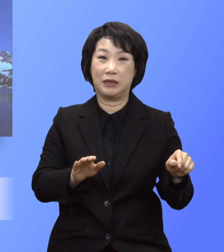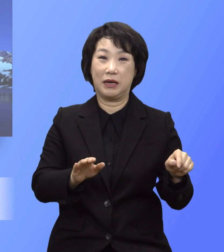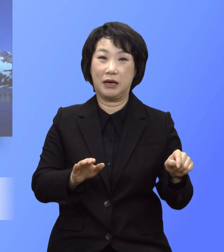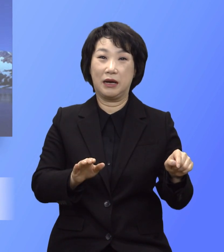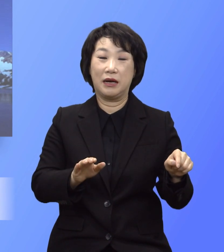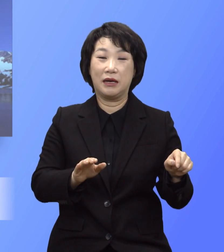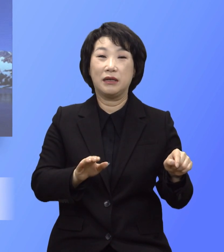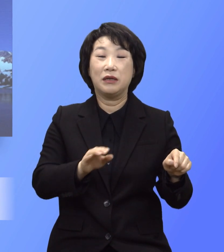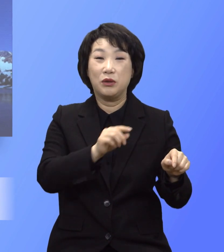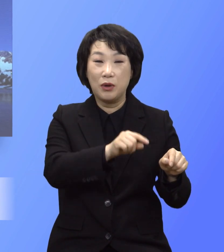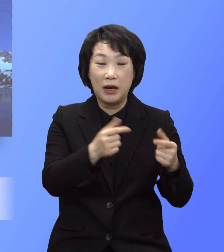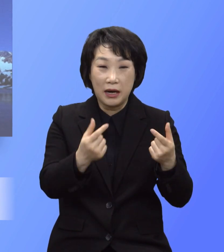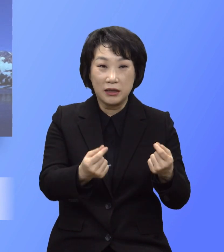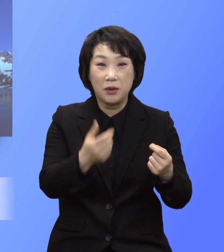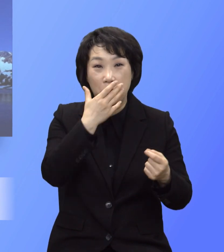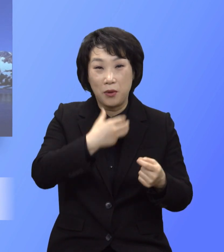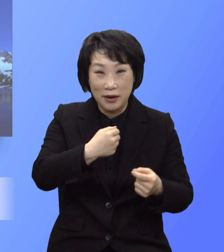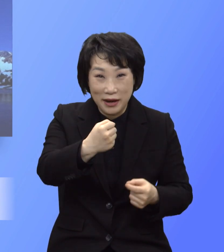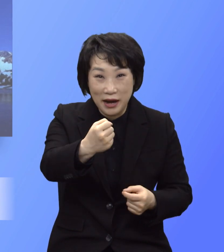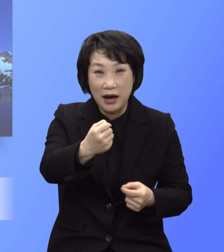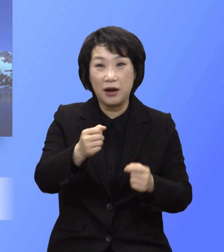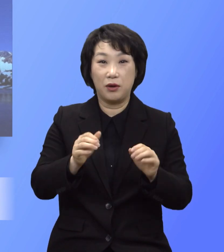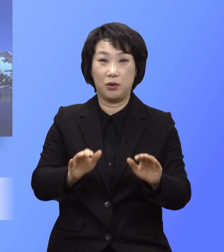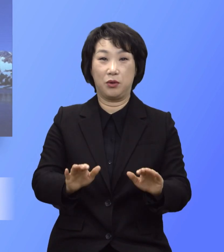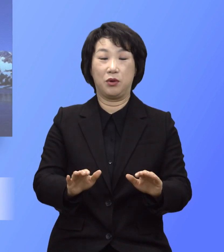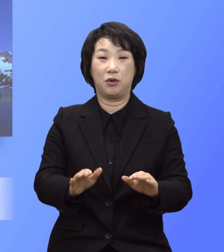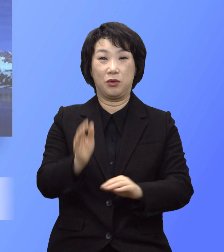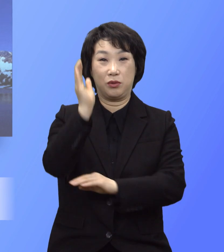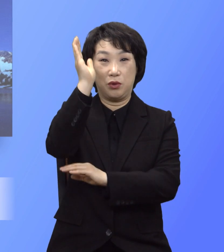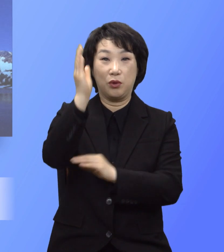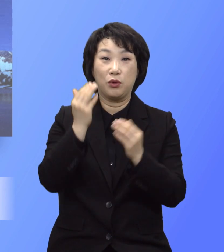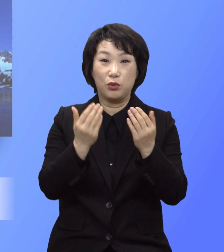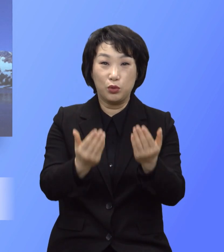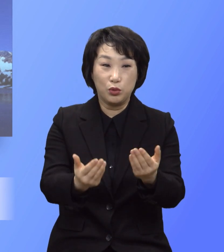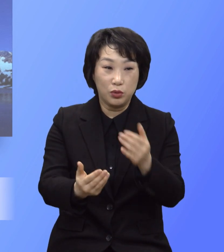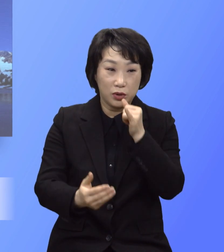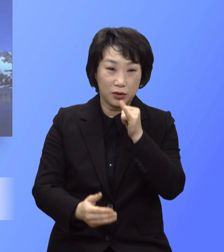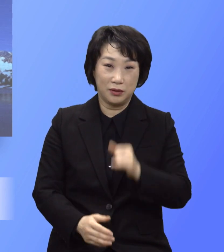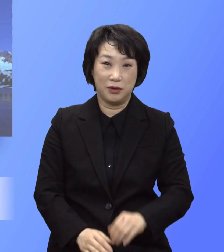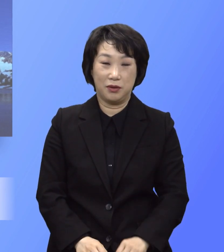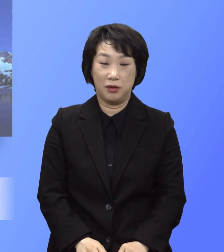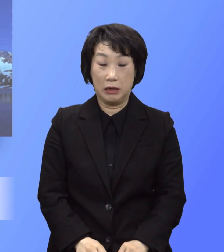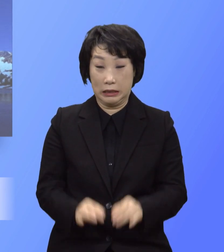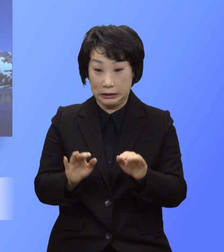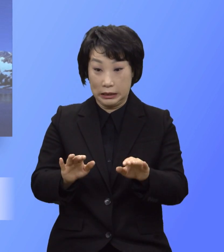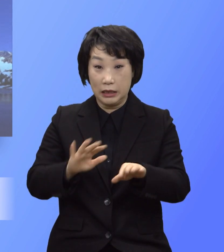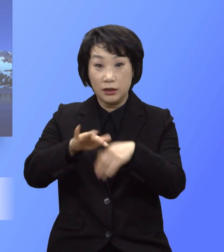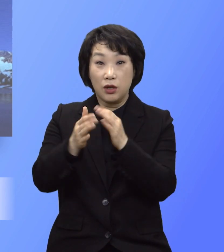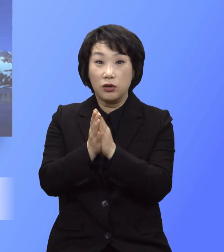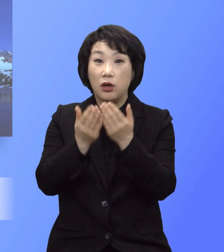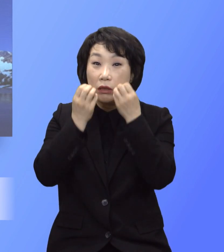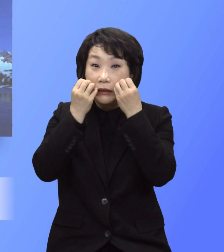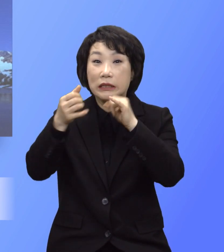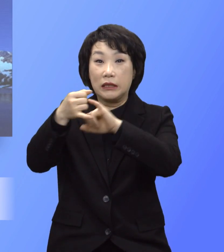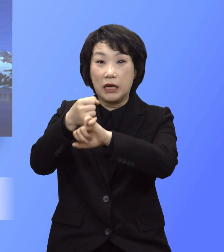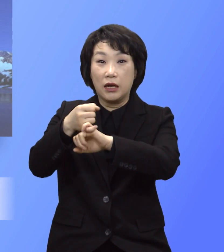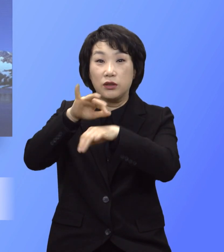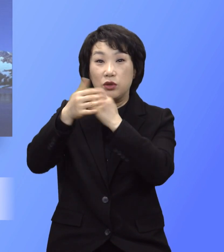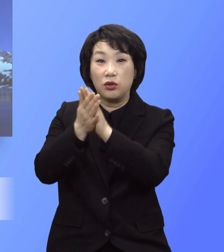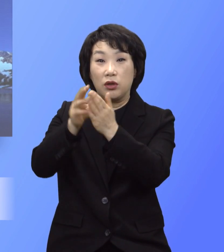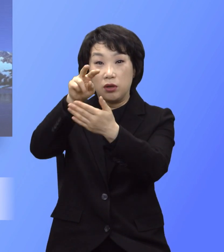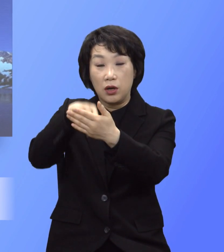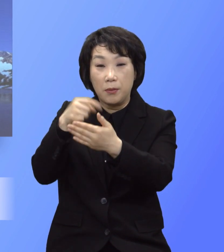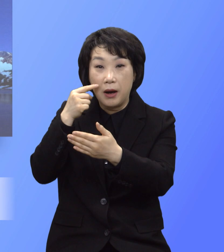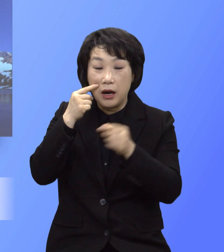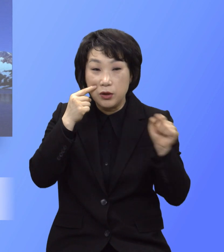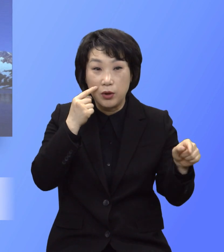그냥 그런 복을 받으라고 외쳐대는데 신약 성경에 그런 복을